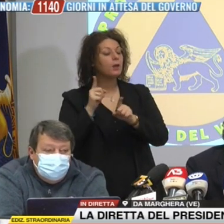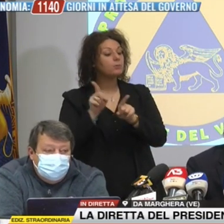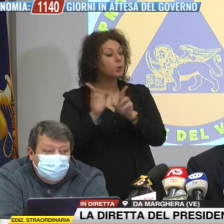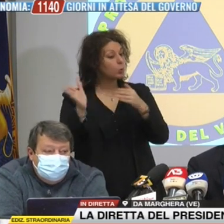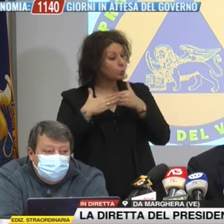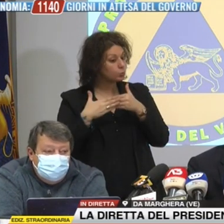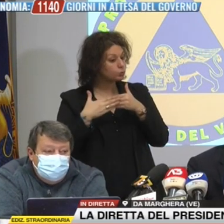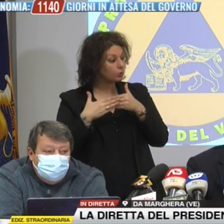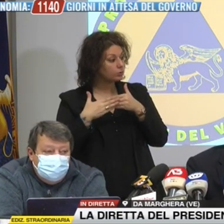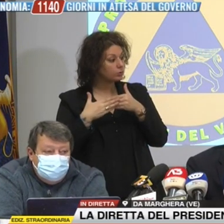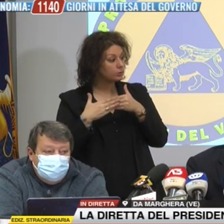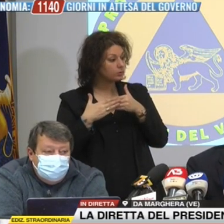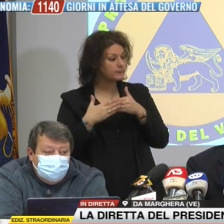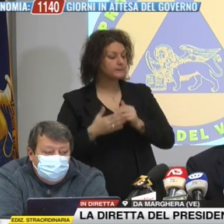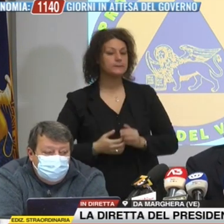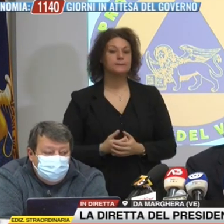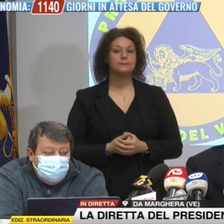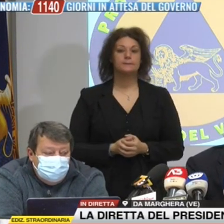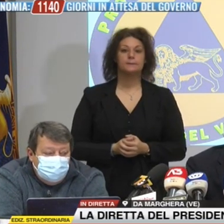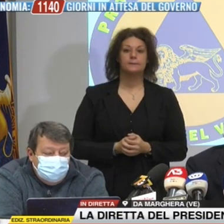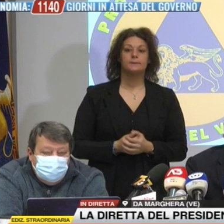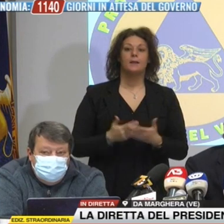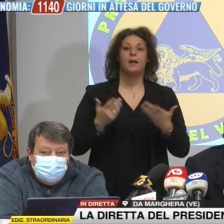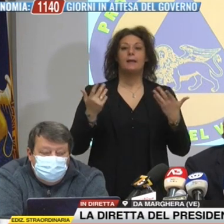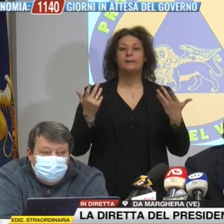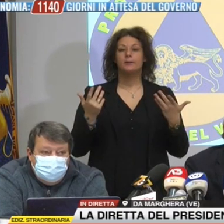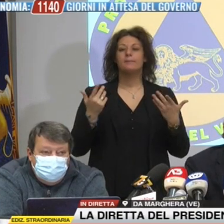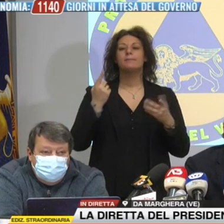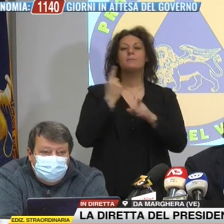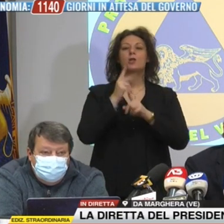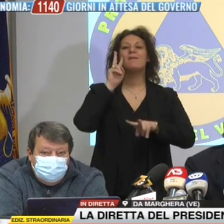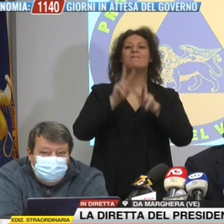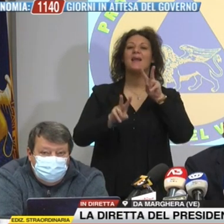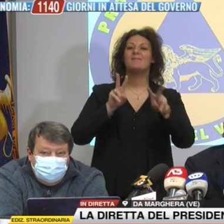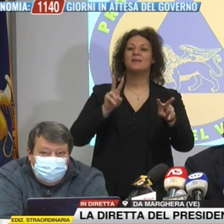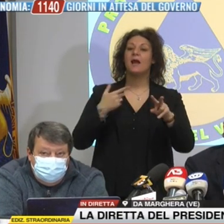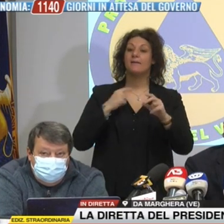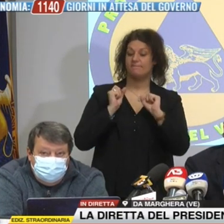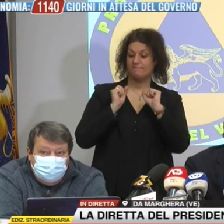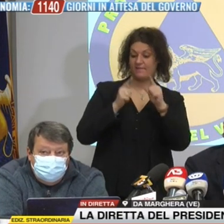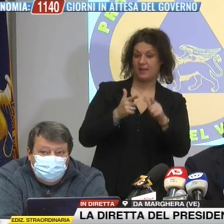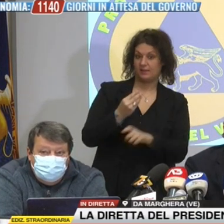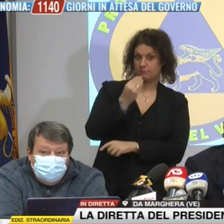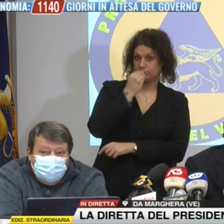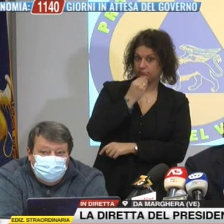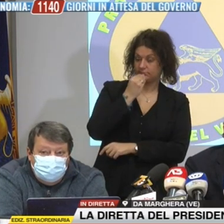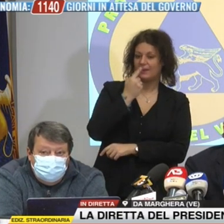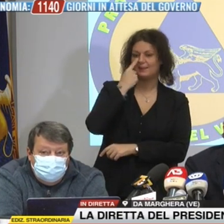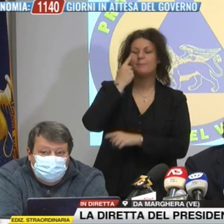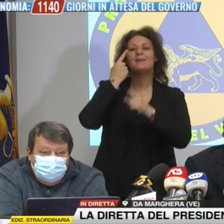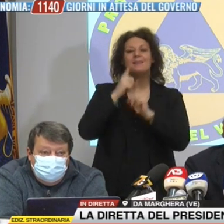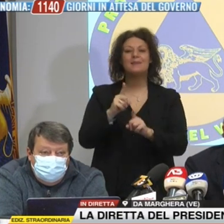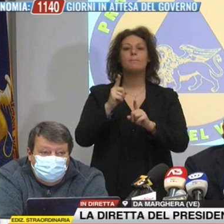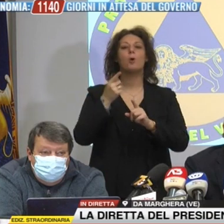commerciali? Oppure... Dicevo, sì. Se non c'è somministrazione di alimenti, va fatta una verifica in base alla tipologia dell'attività.